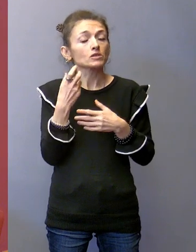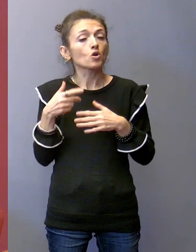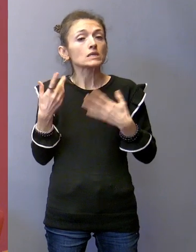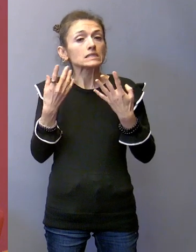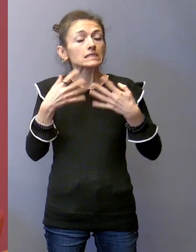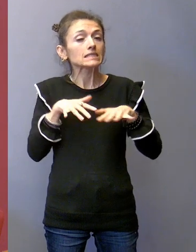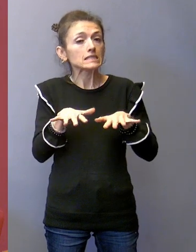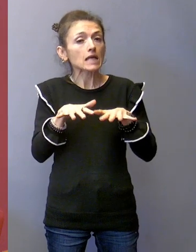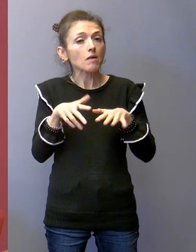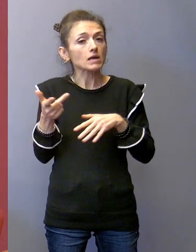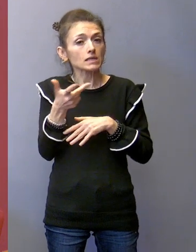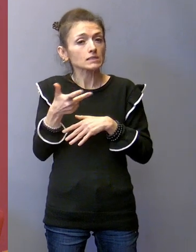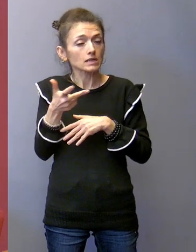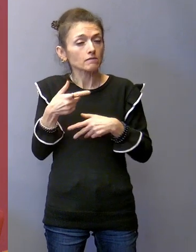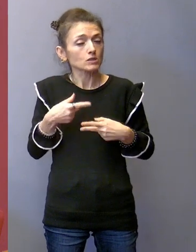pubblici